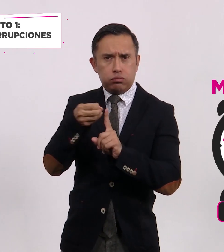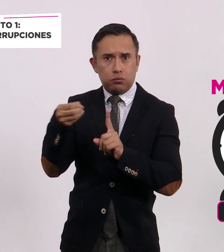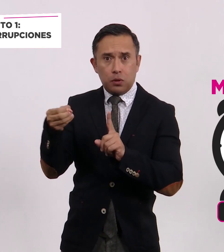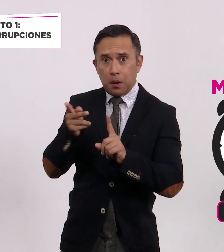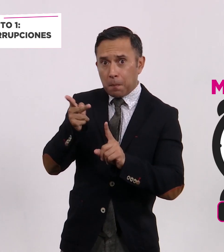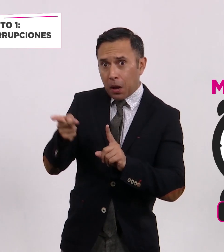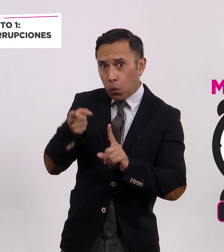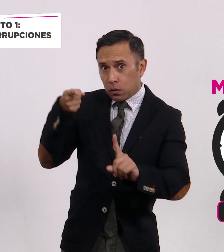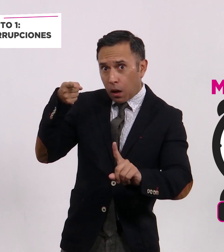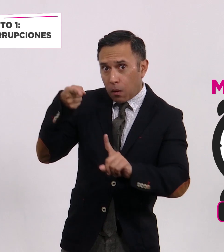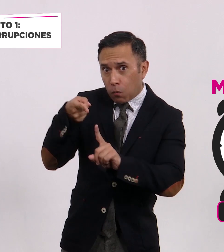formulada